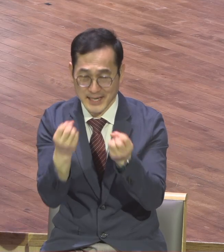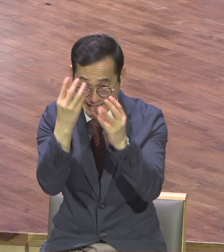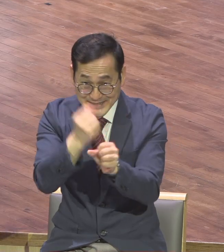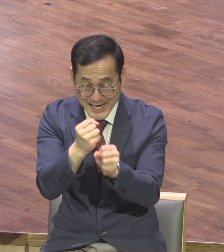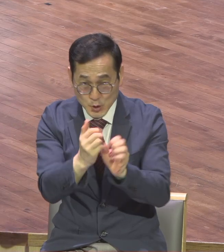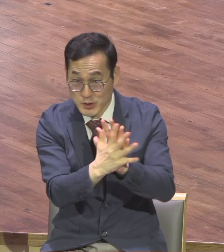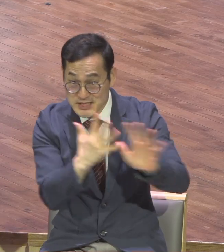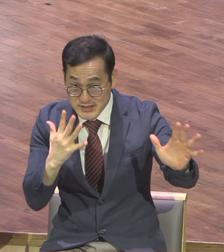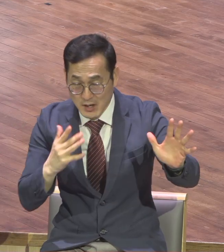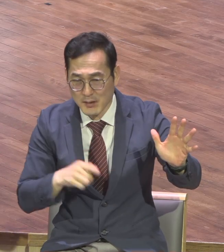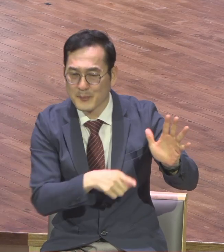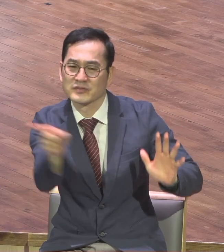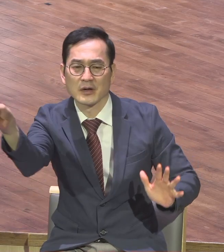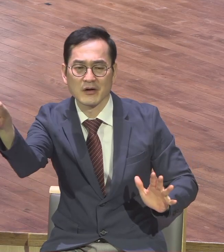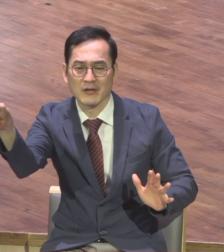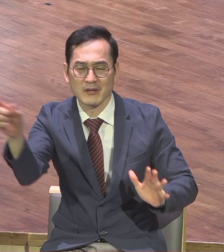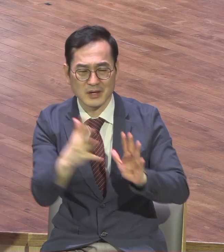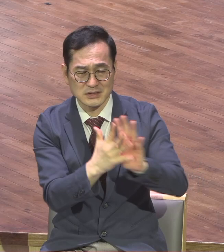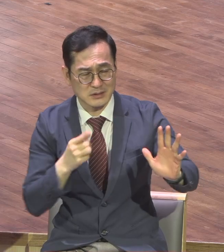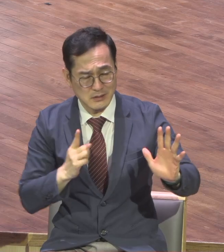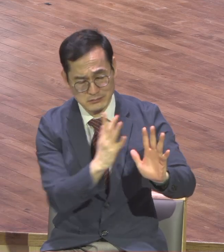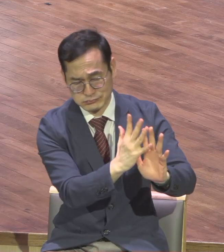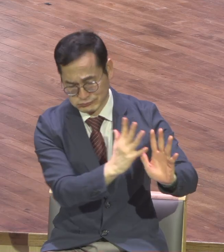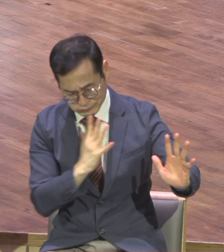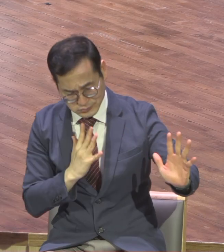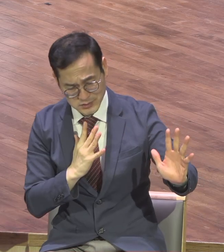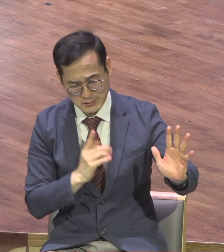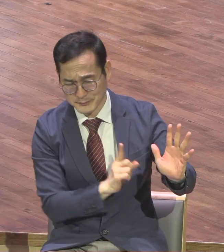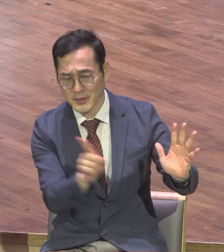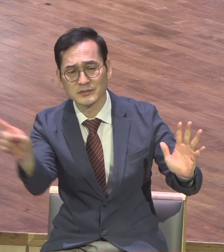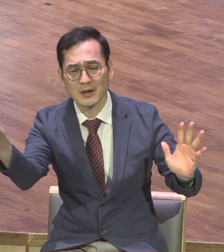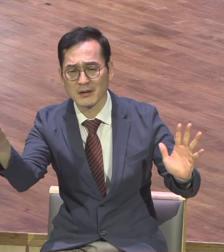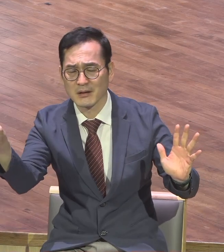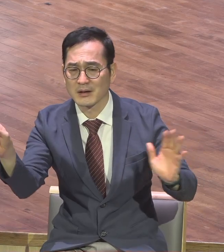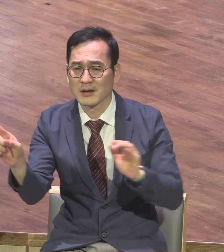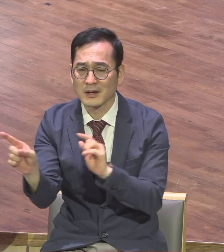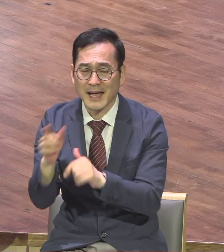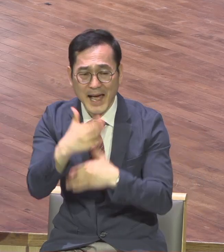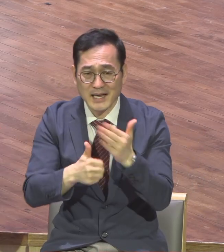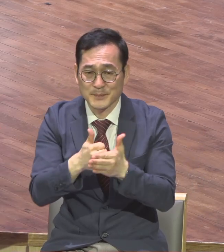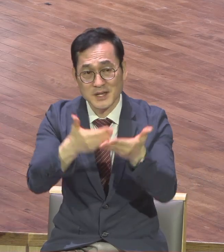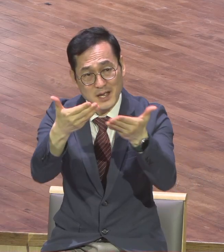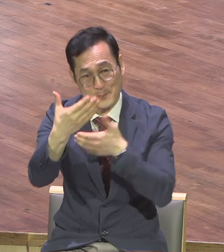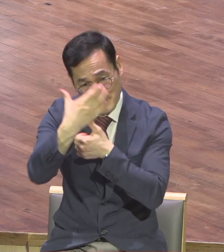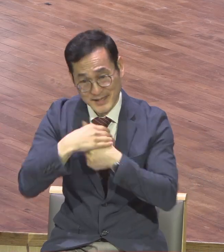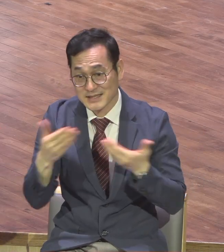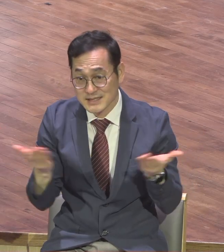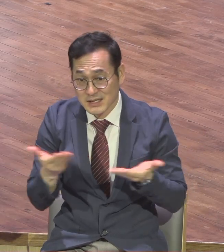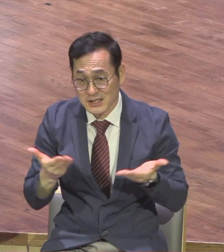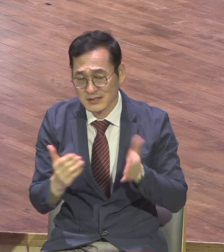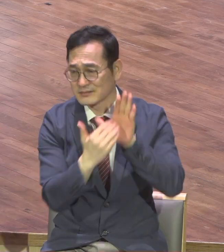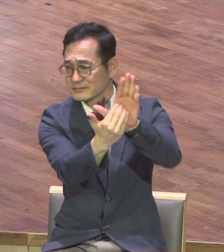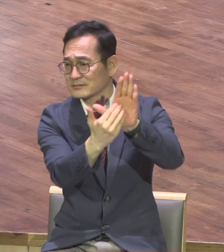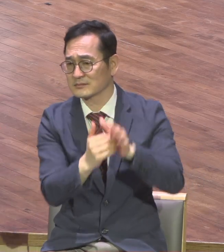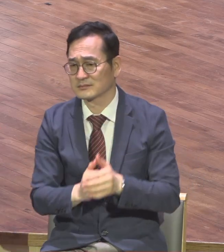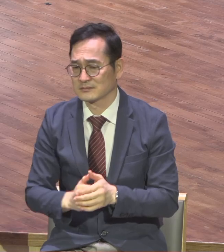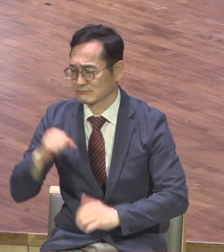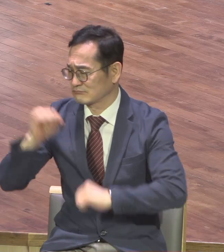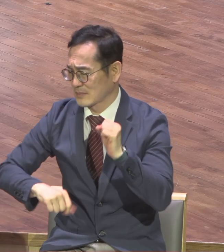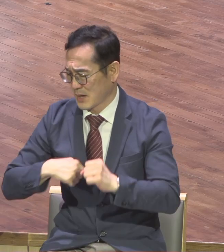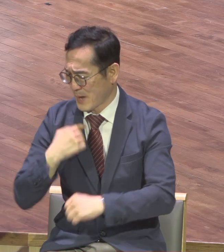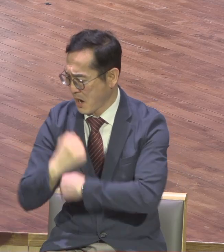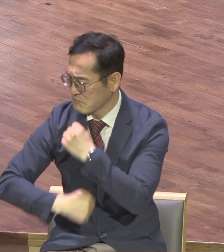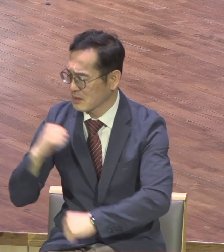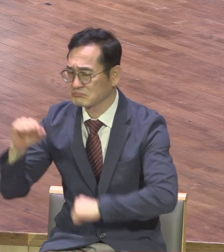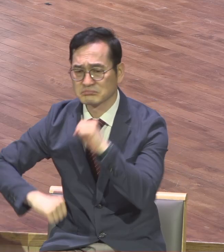것, 하나님 옆에서 하지 말아야 될 일을 하고 해야 될 일을 하지 않는 그런 청개구리 같은 그런 행동을